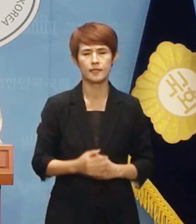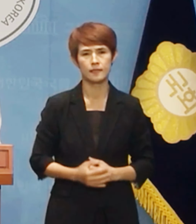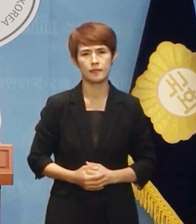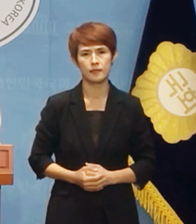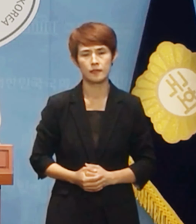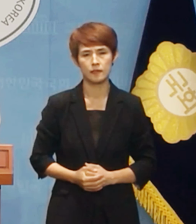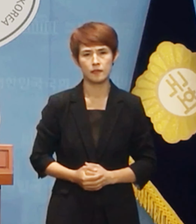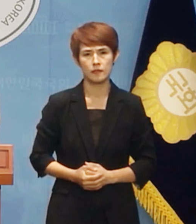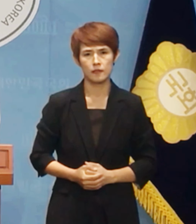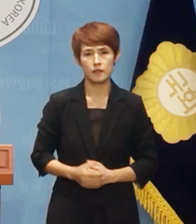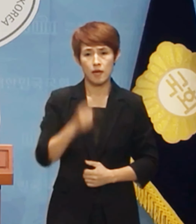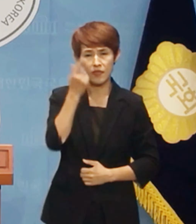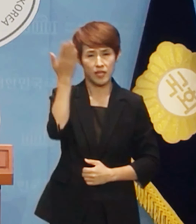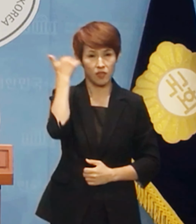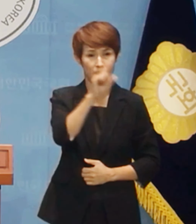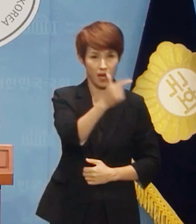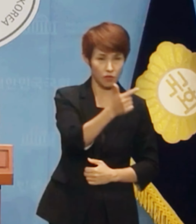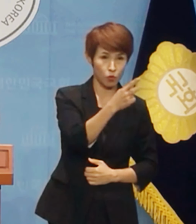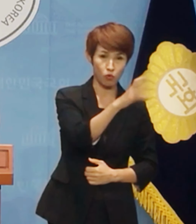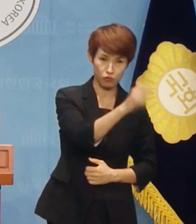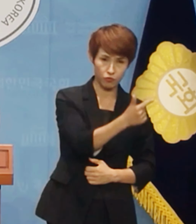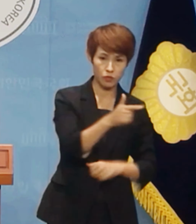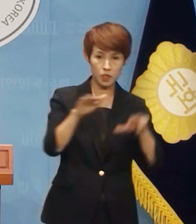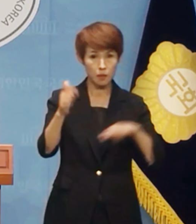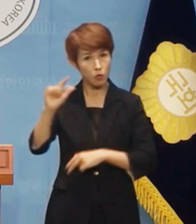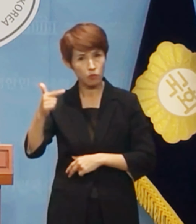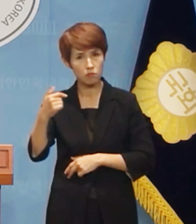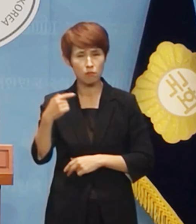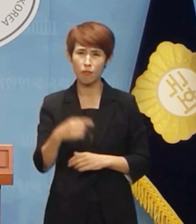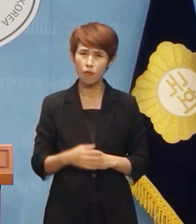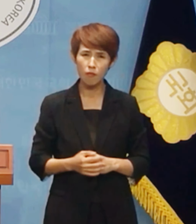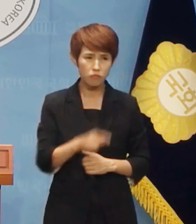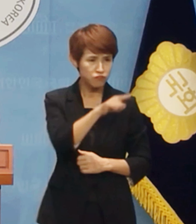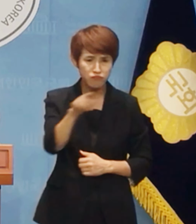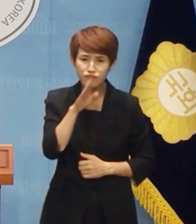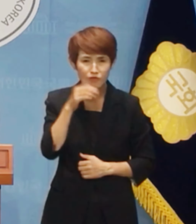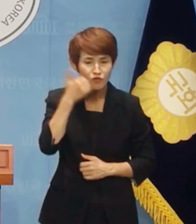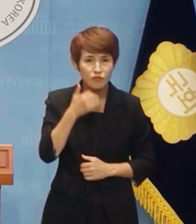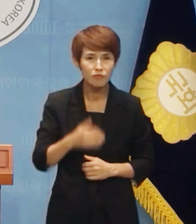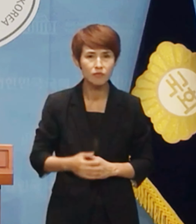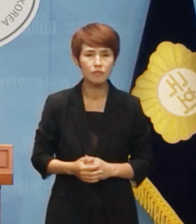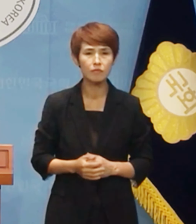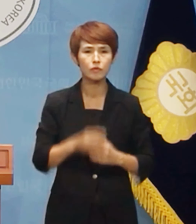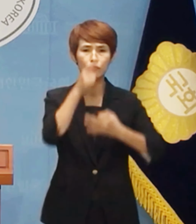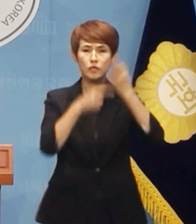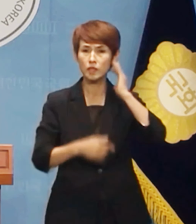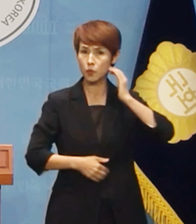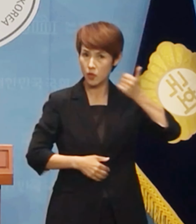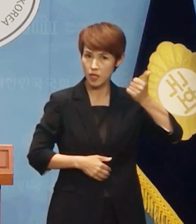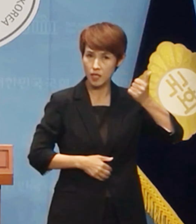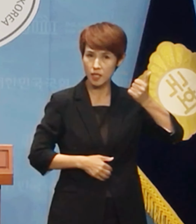합니다 한 달 전 한동훈과 지금의 한동훈은 다른 사람입니까 아니면 윤석열 대통령이